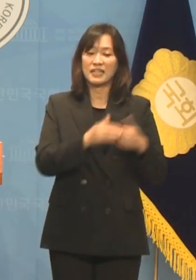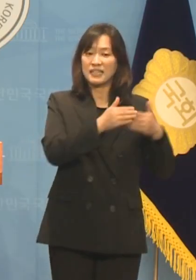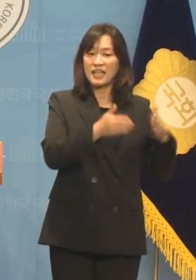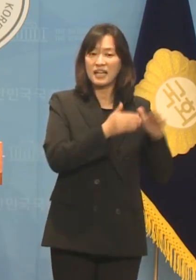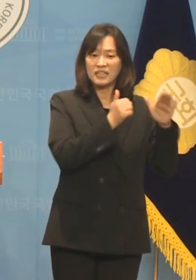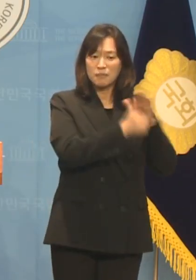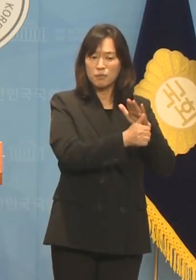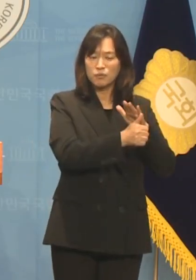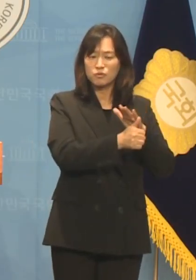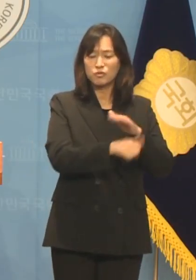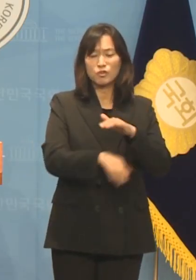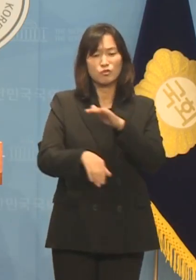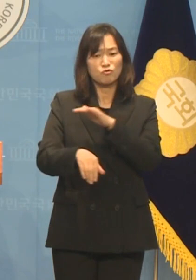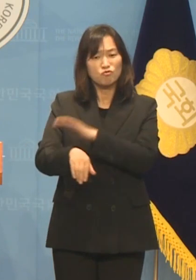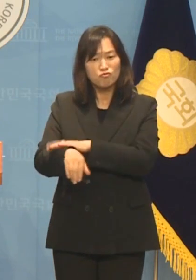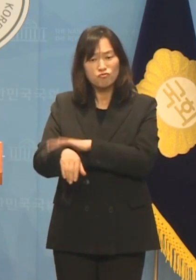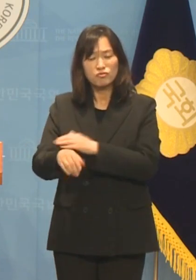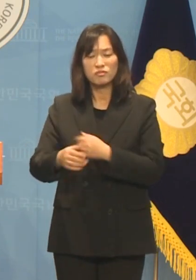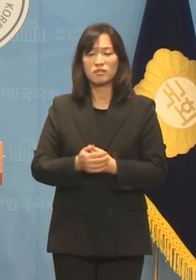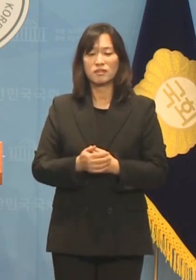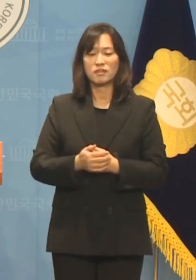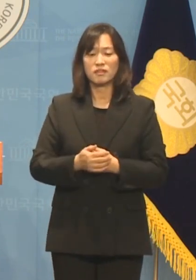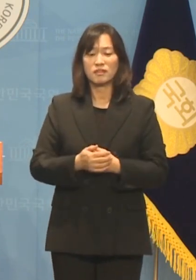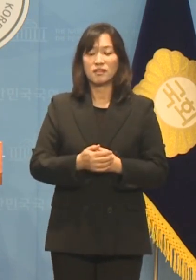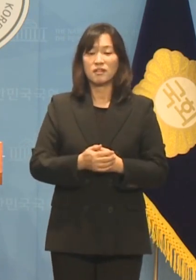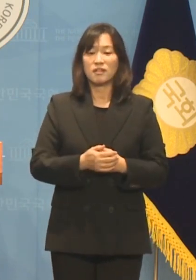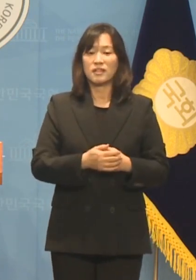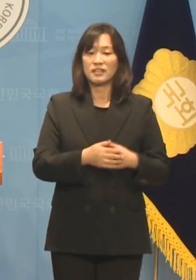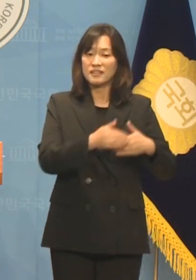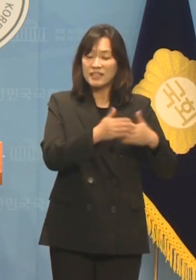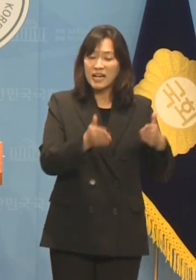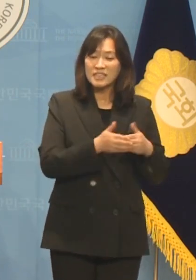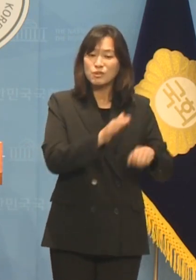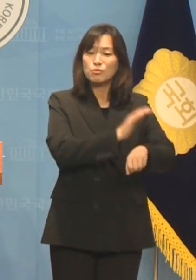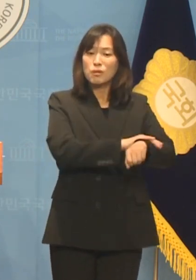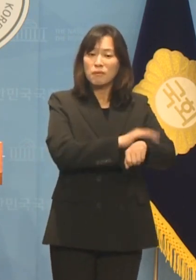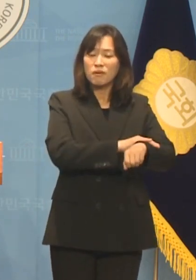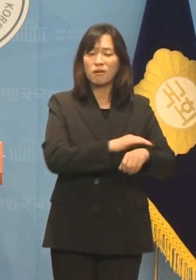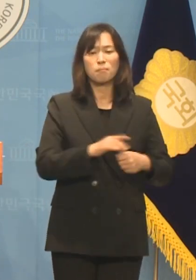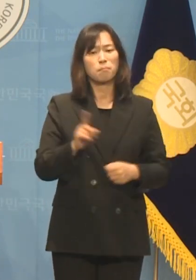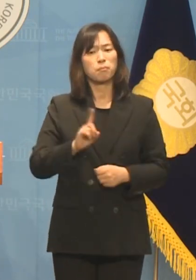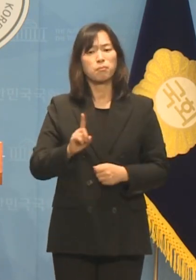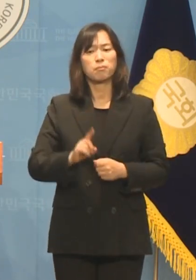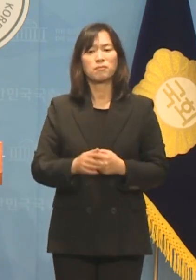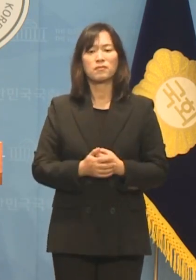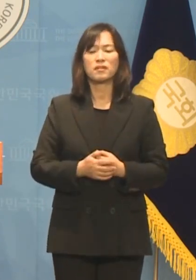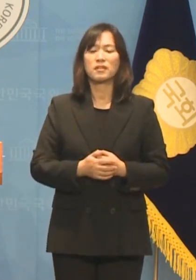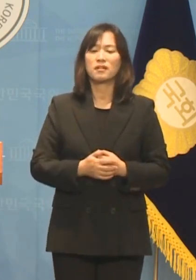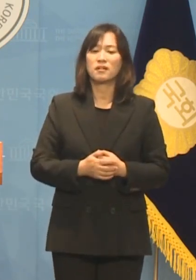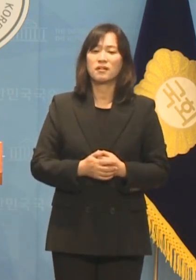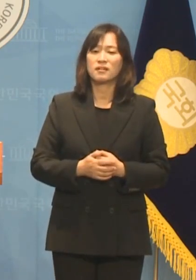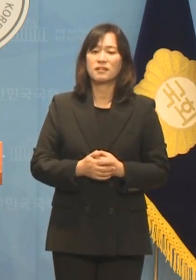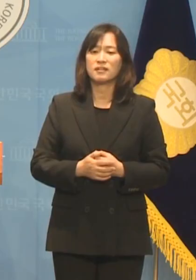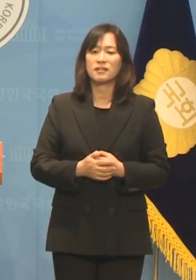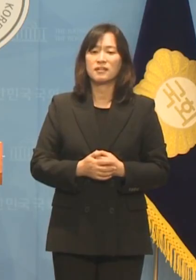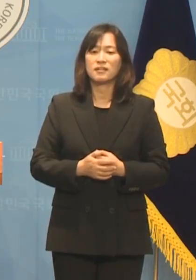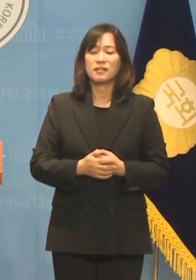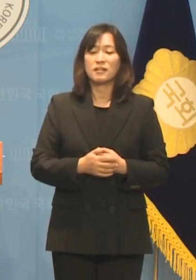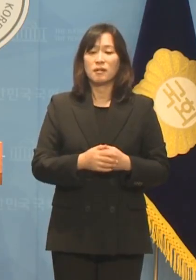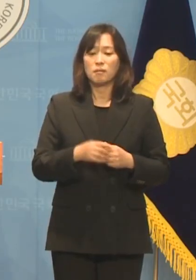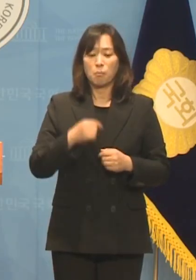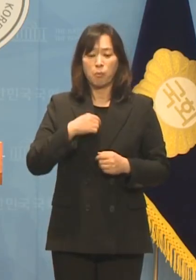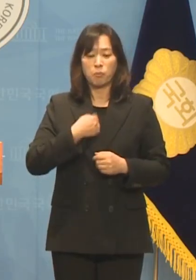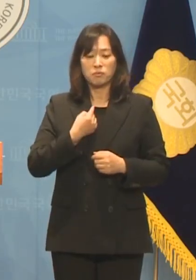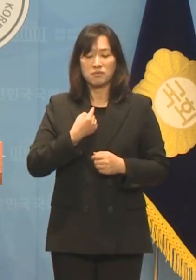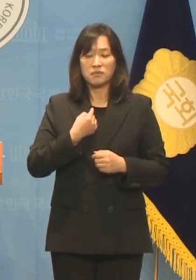당대표는 우파상층, 당은 좌파 본색이죠. 정책도 상품입니다. 상인이 본인이